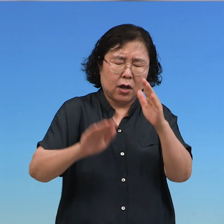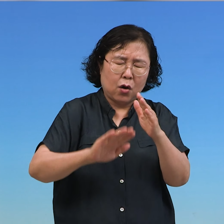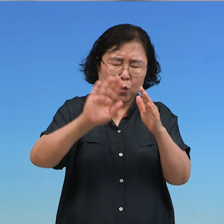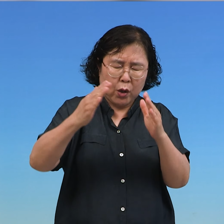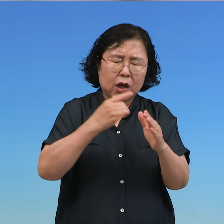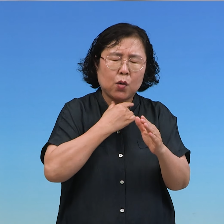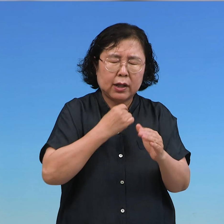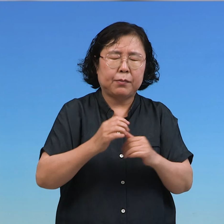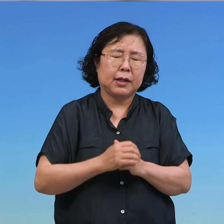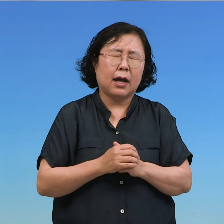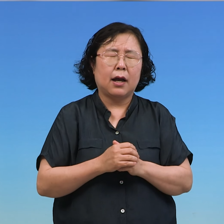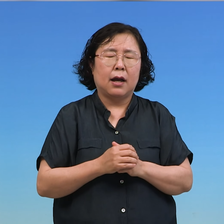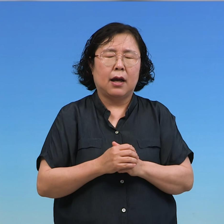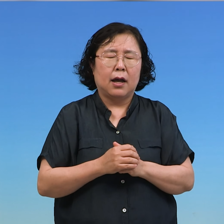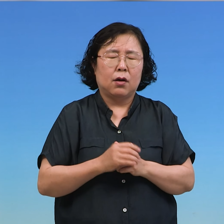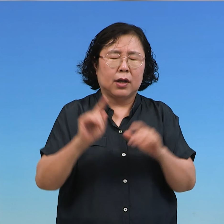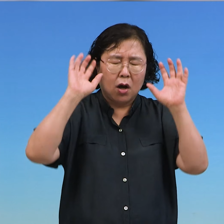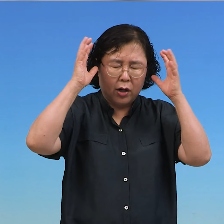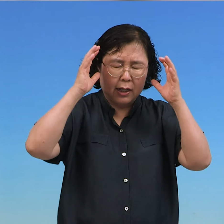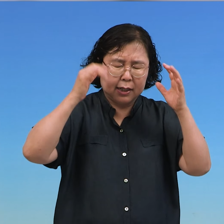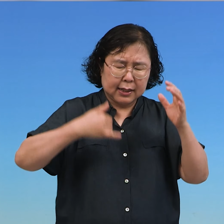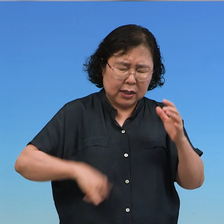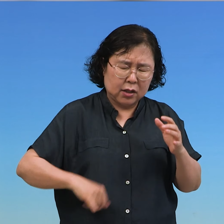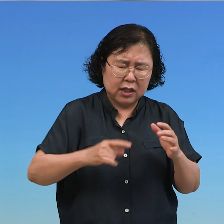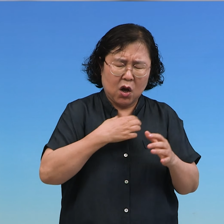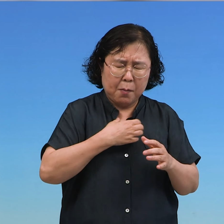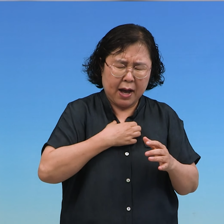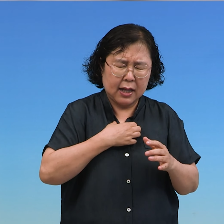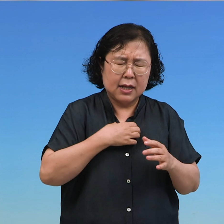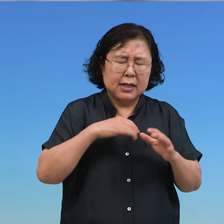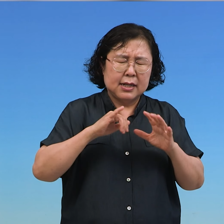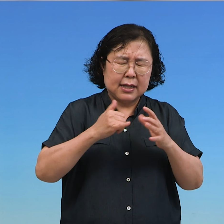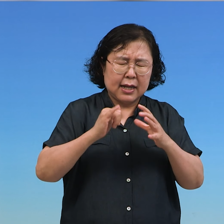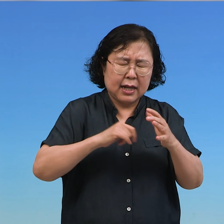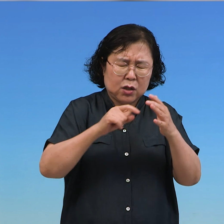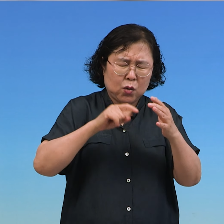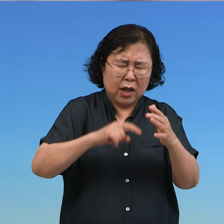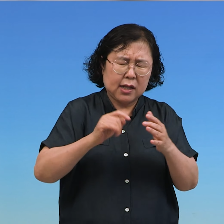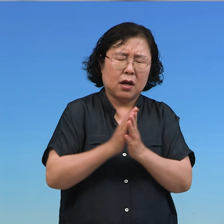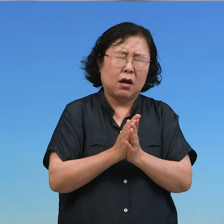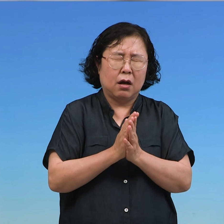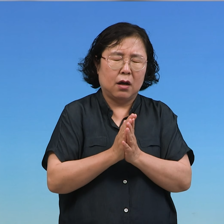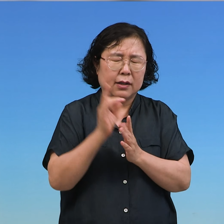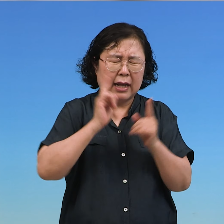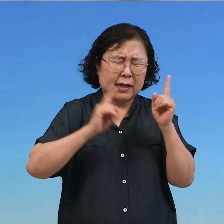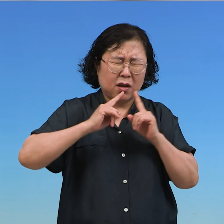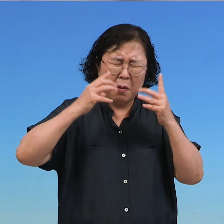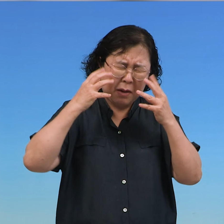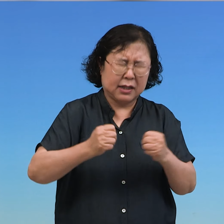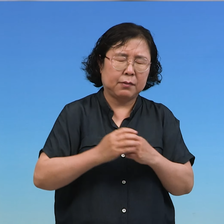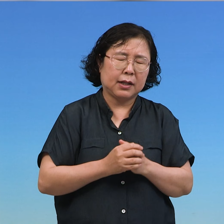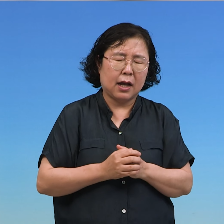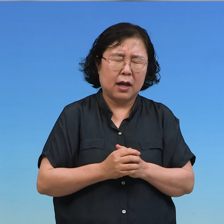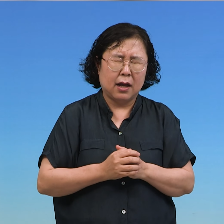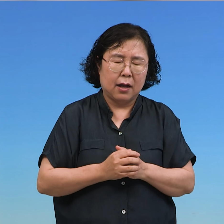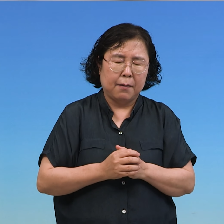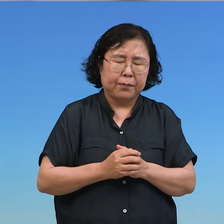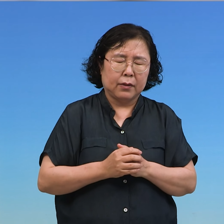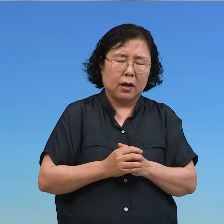자녀들이 이 험한 세상에서 얼마나 상처를 많이 받습니까 문을 열고 집에 들어오게만 하면은